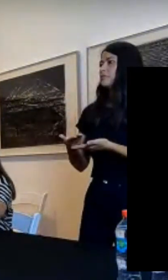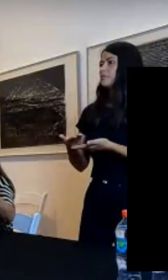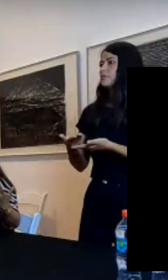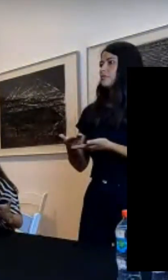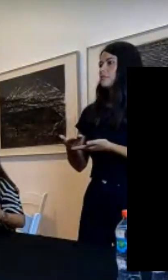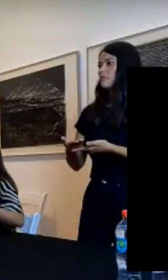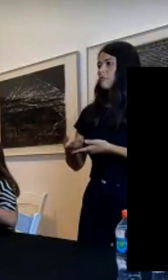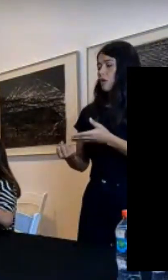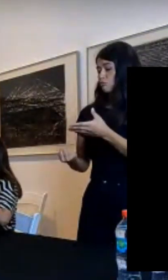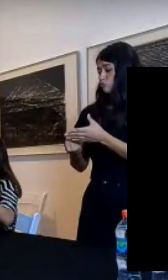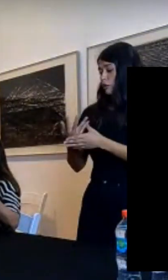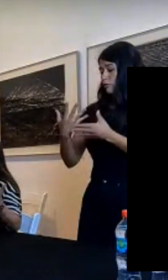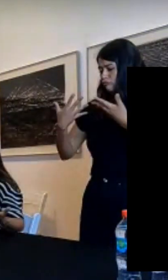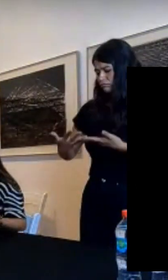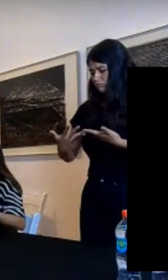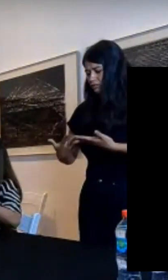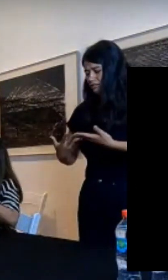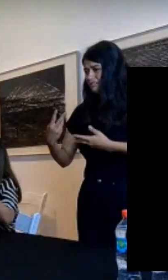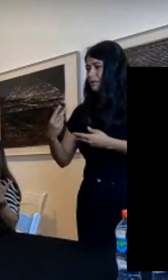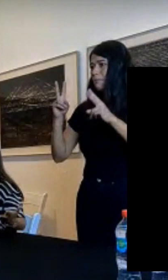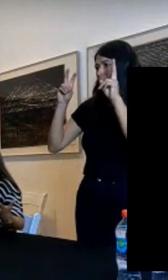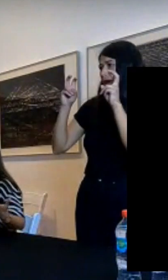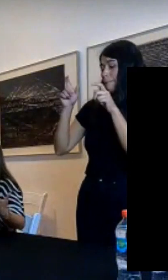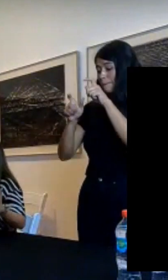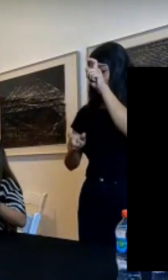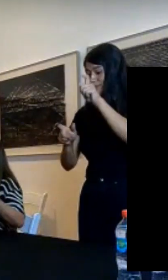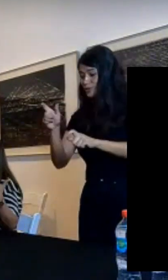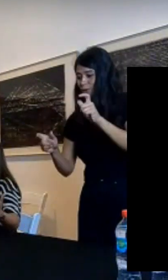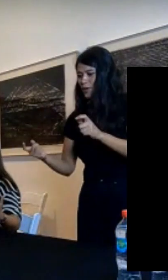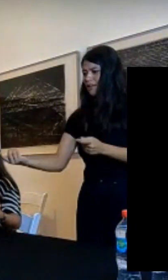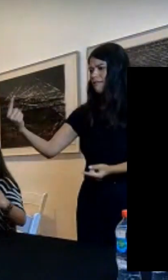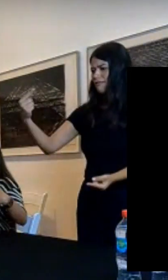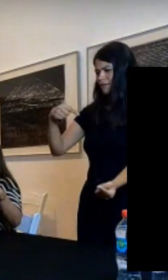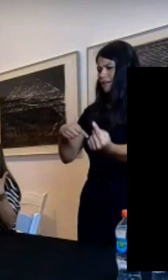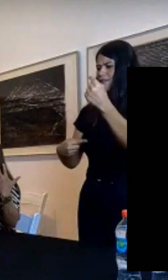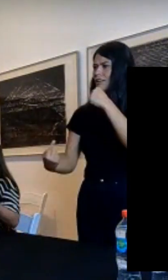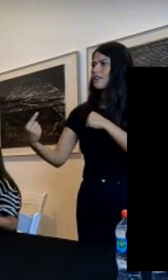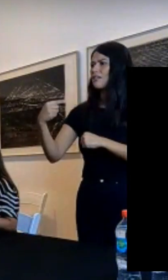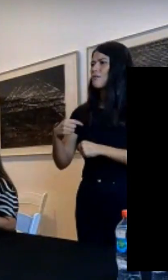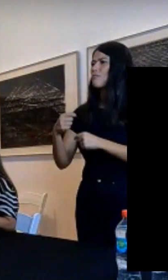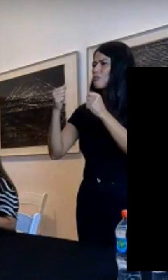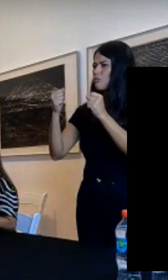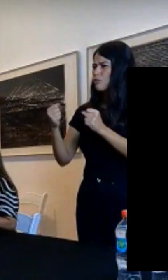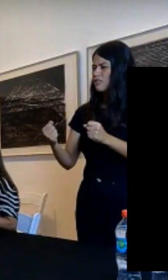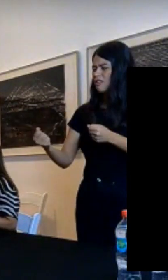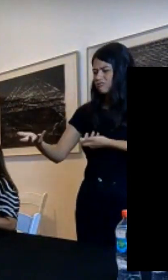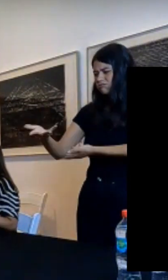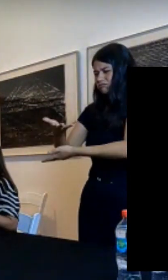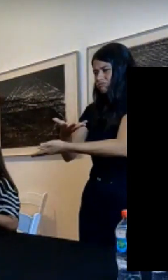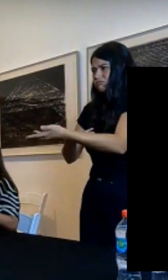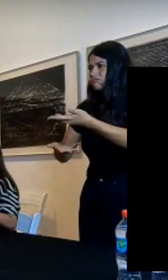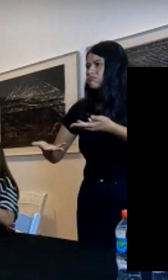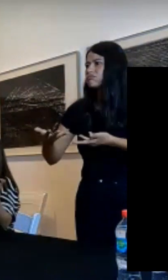la contingencia, las subjetividades, las personas que se acercaban al museo pudieran permear el museo